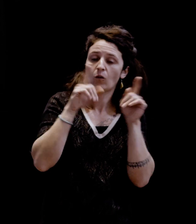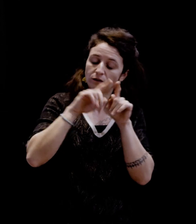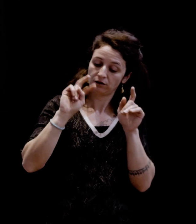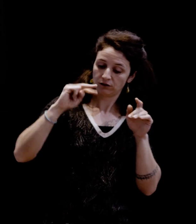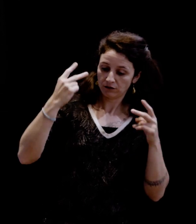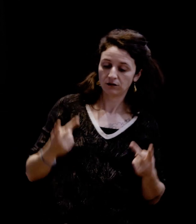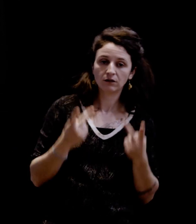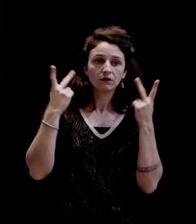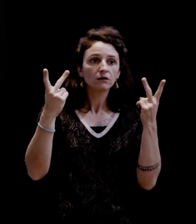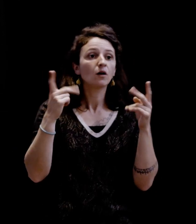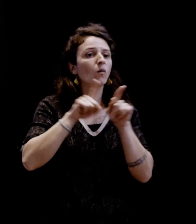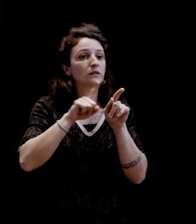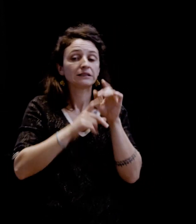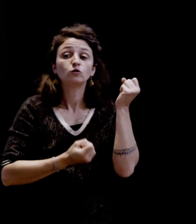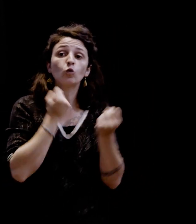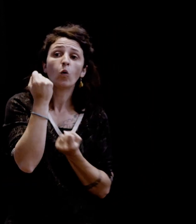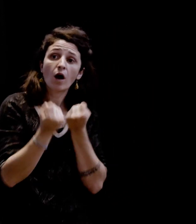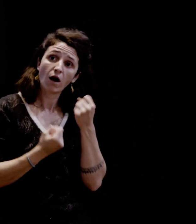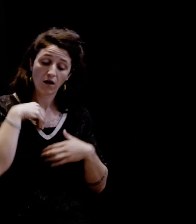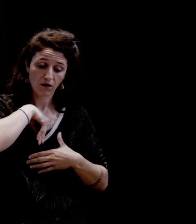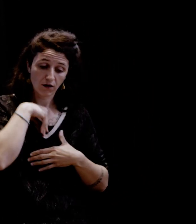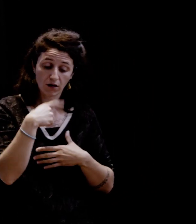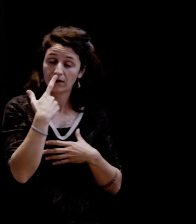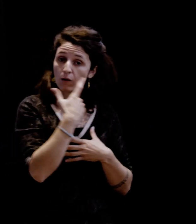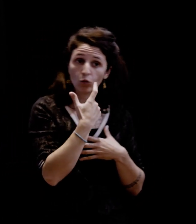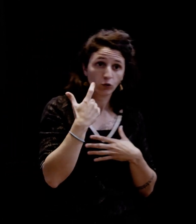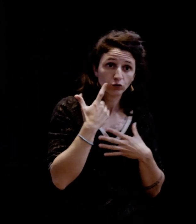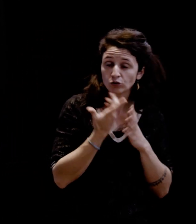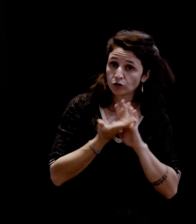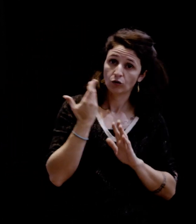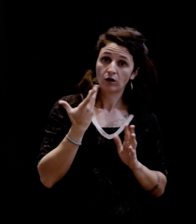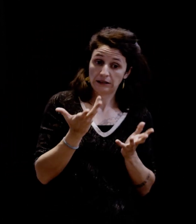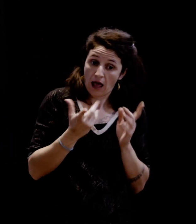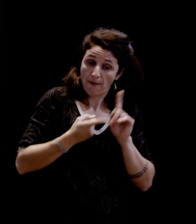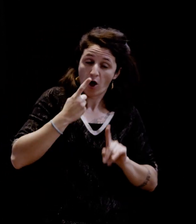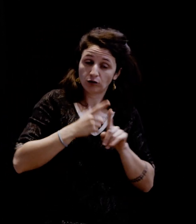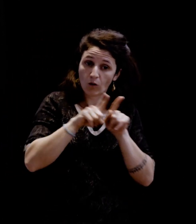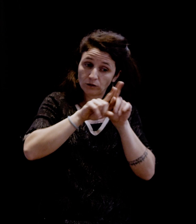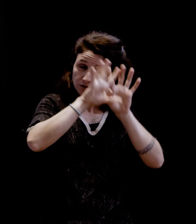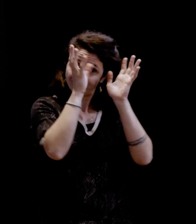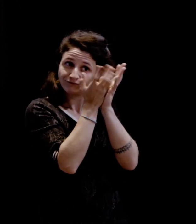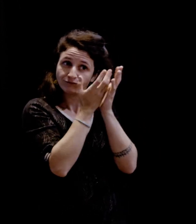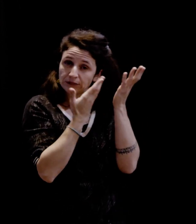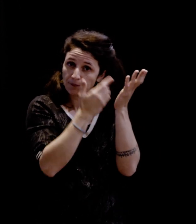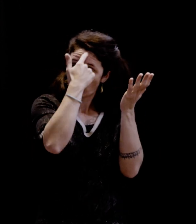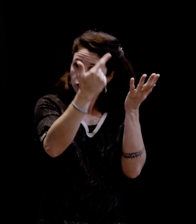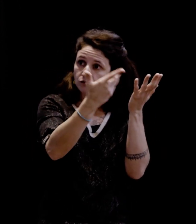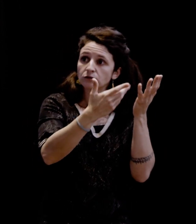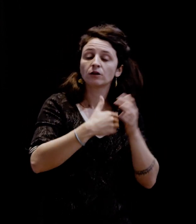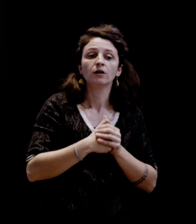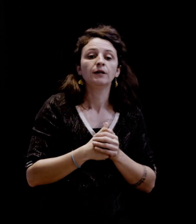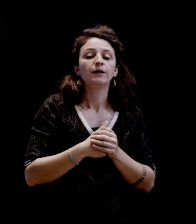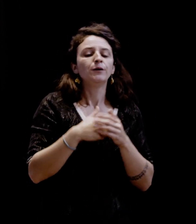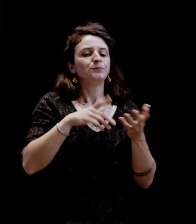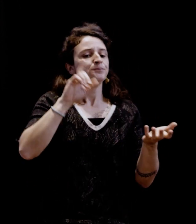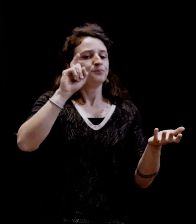pouvoir ne pas avoir de douleur dans la bouche. Donc ça, c'est vraiment très important de l'explorer. Ce qu'on s'est rendu compte, c'est que le fait d'avoir une maladie rare,